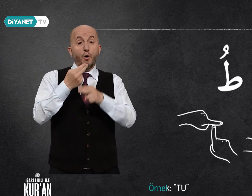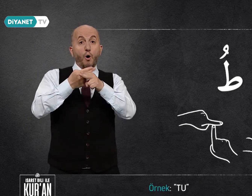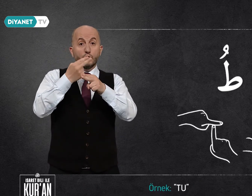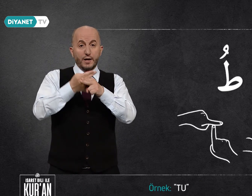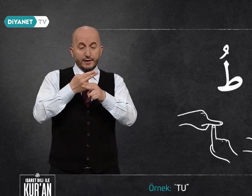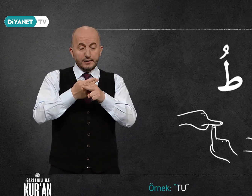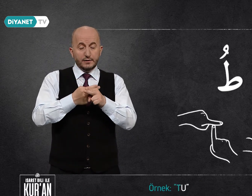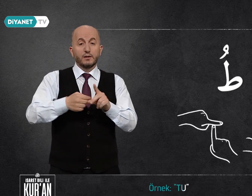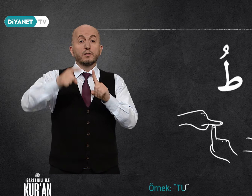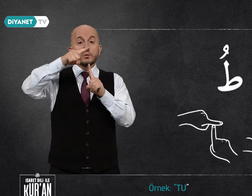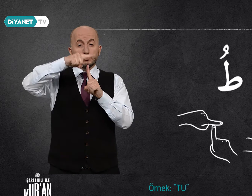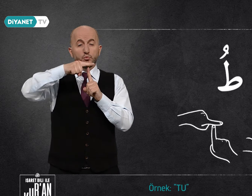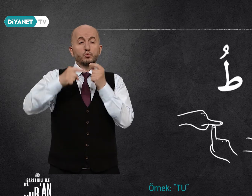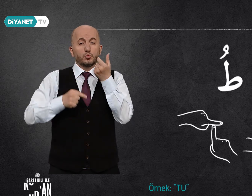bu bu